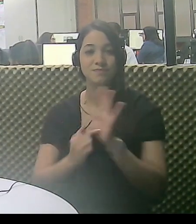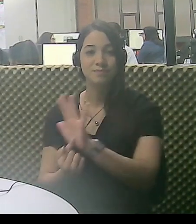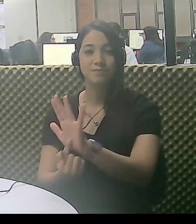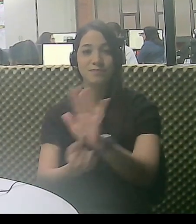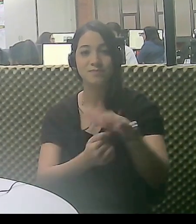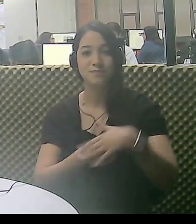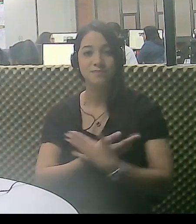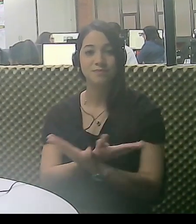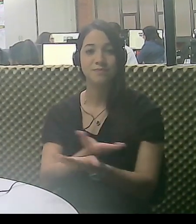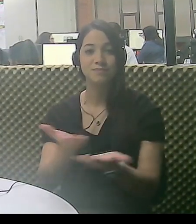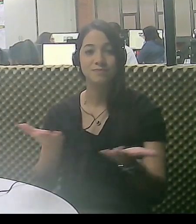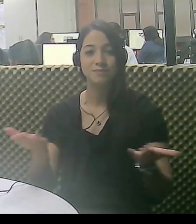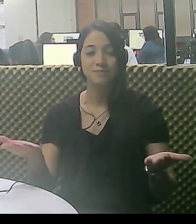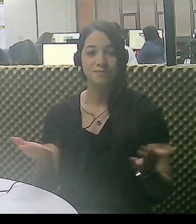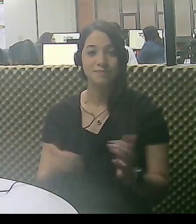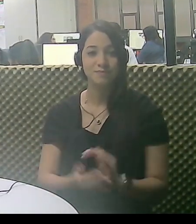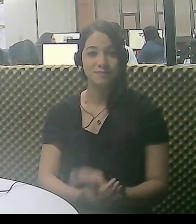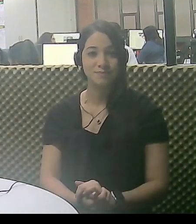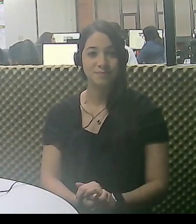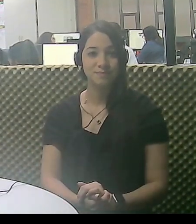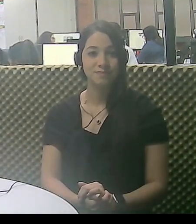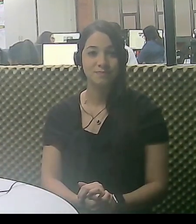Uberlândia no ar pra você.